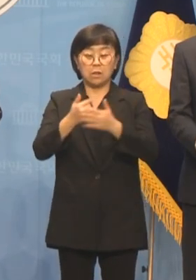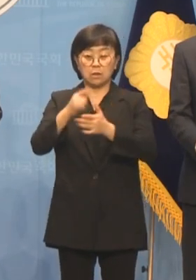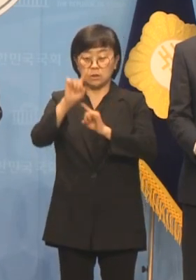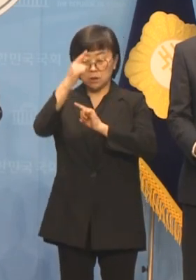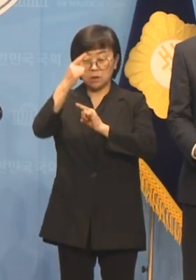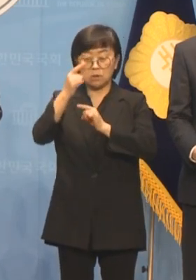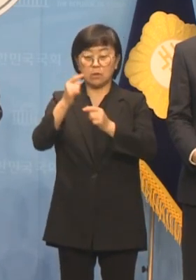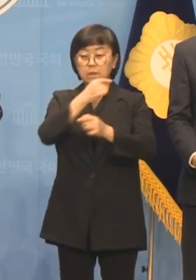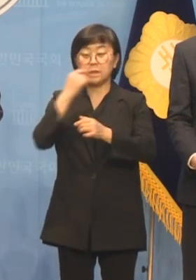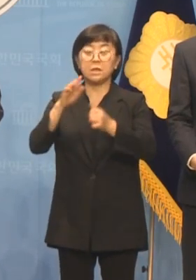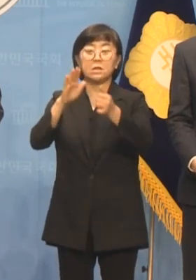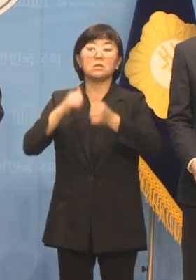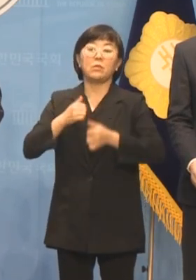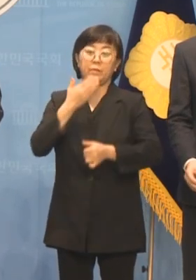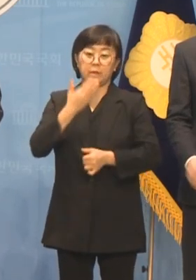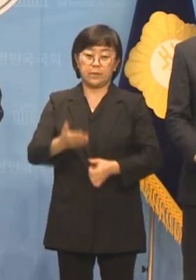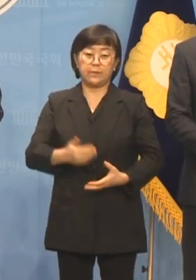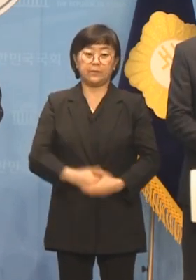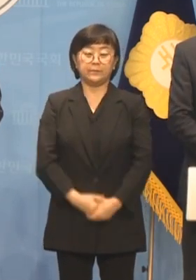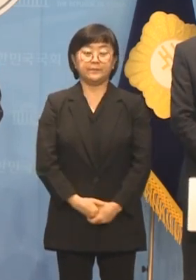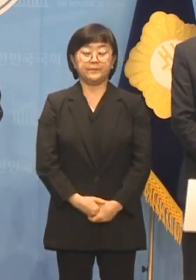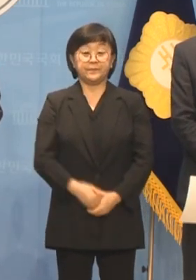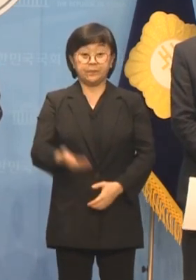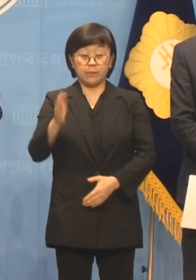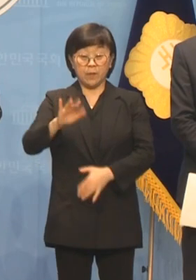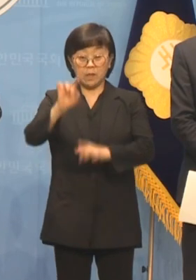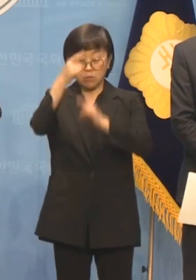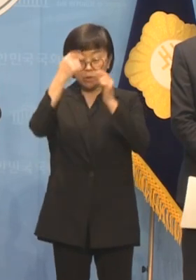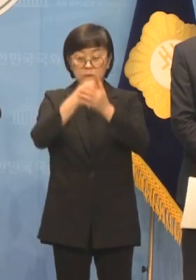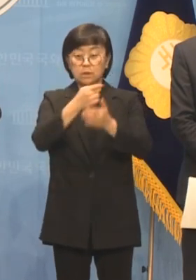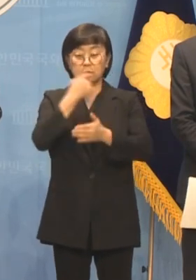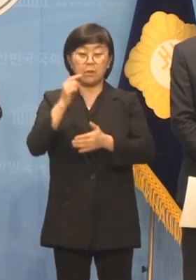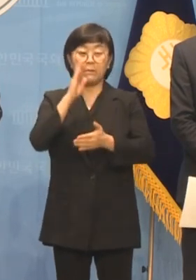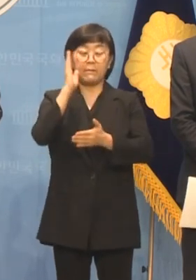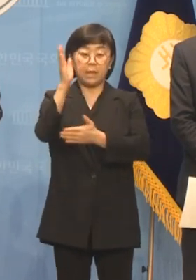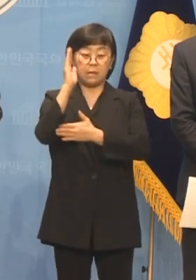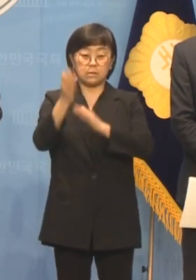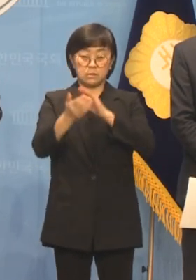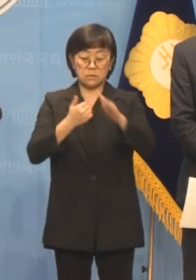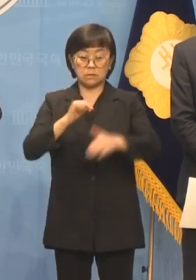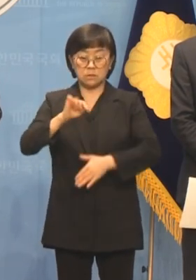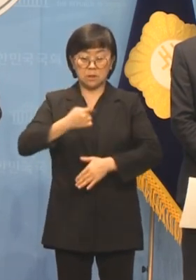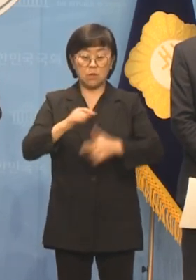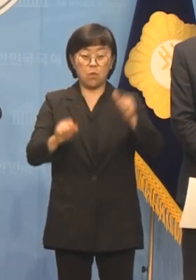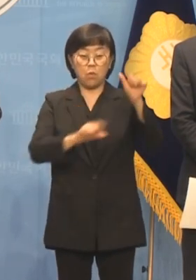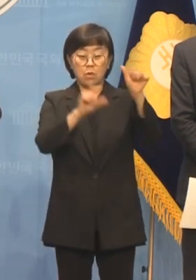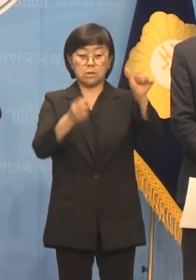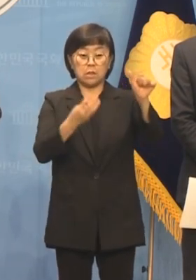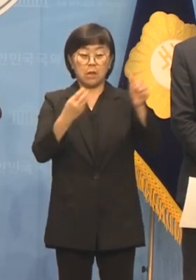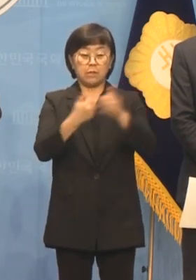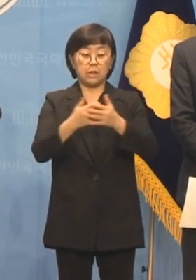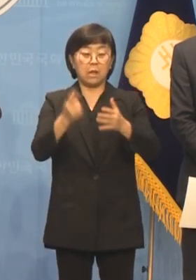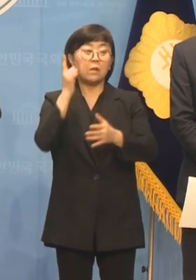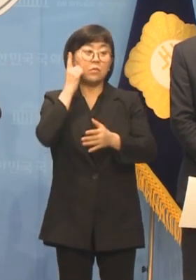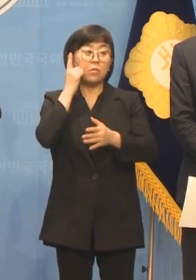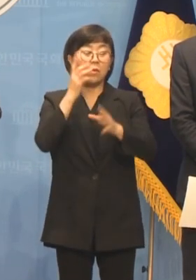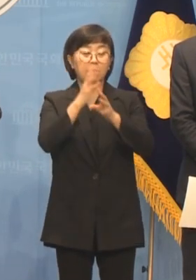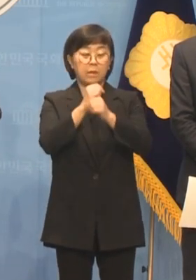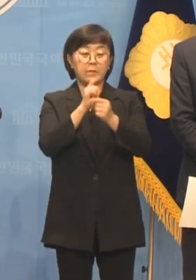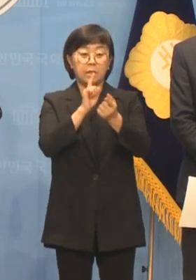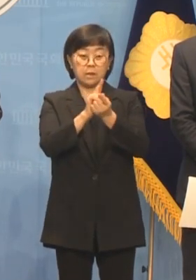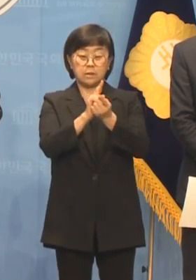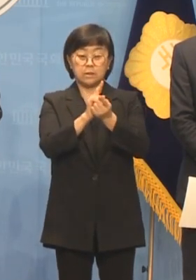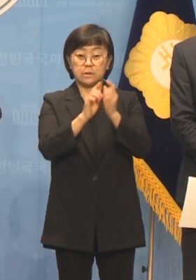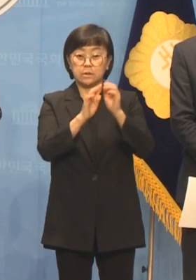신청을 할 수 있었던 것이다. 그러나 이모 씨는 증언하기 전 자신의 5월 3일자 핸드폰 일정표상 만난